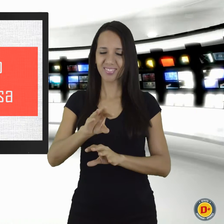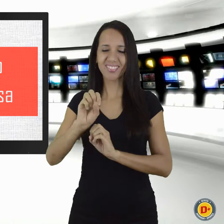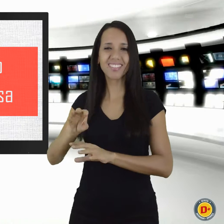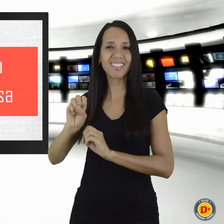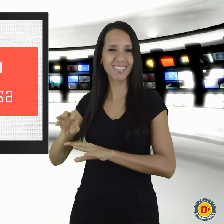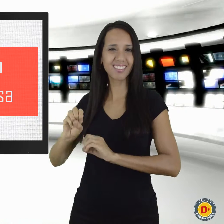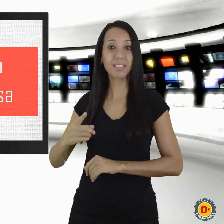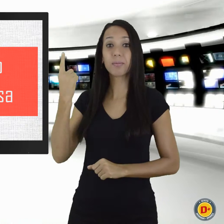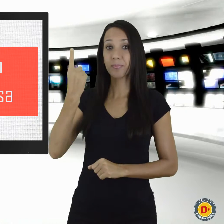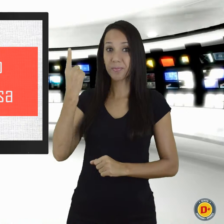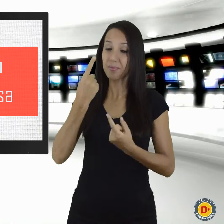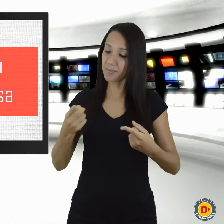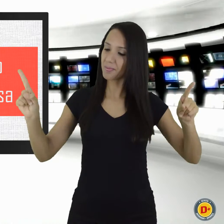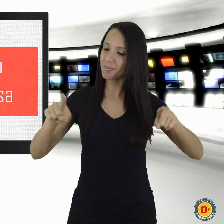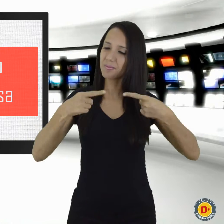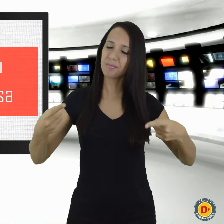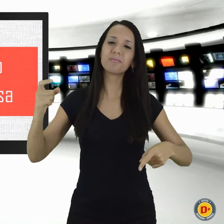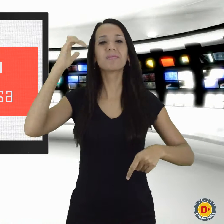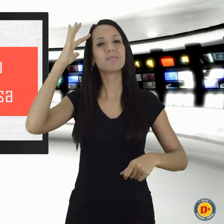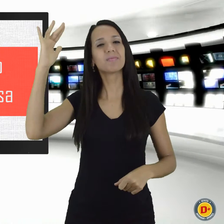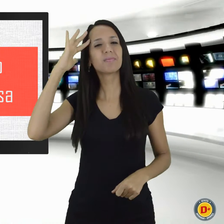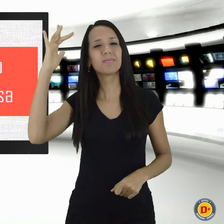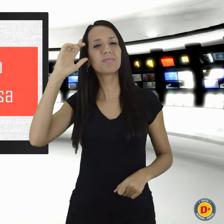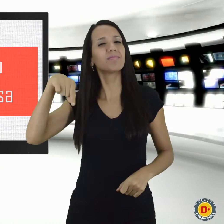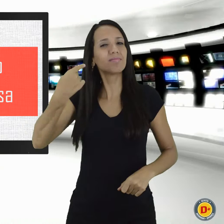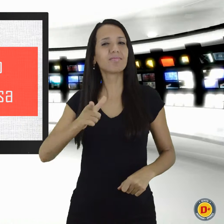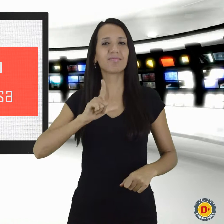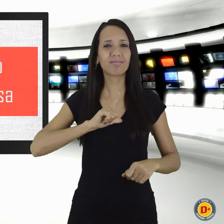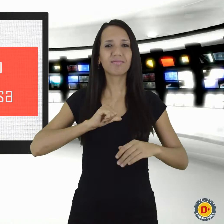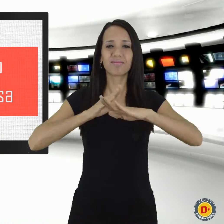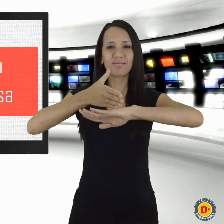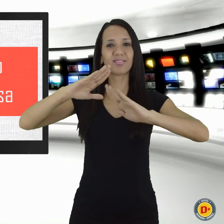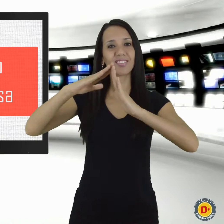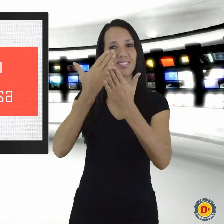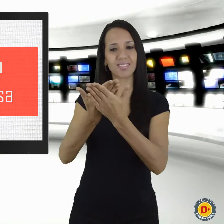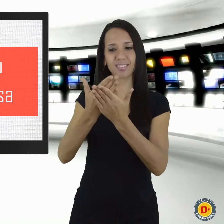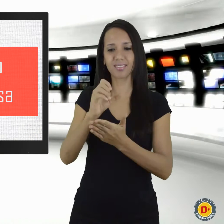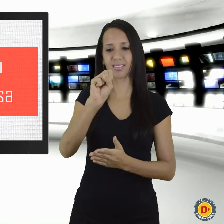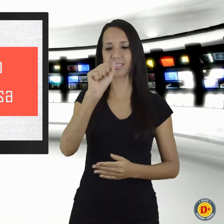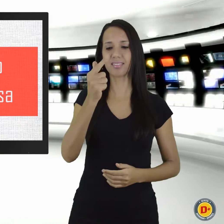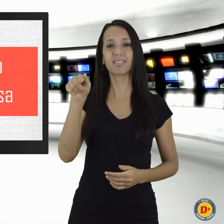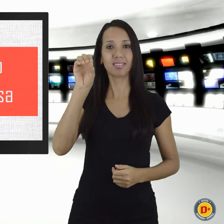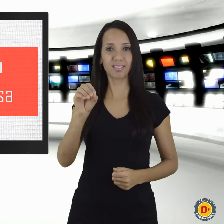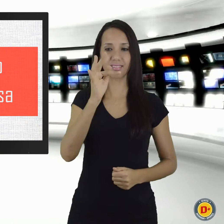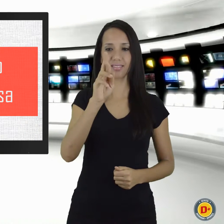com musicoterapia, depois no extinto Lar Escola São Francisco, onde ministrei música para adolescentes com deficiência